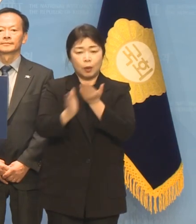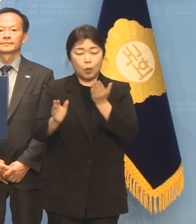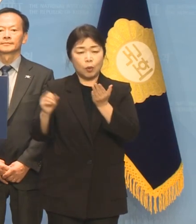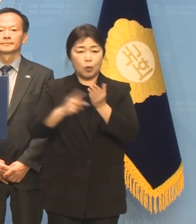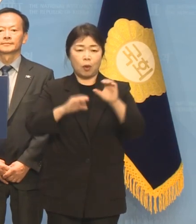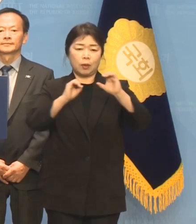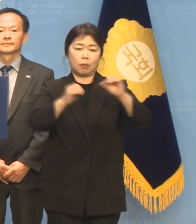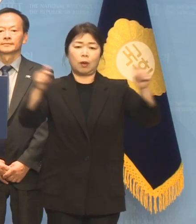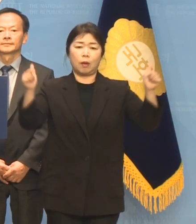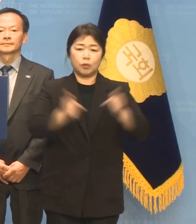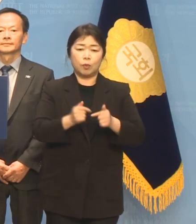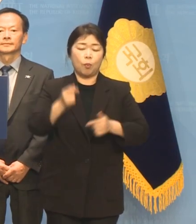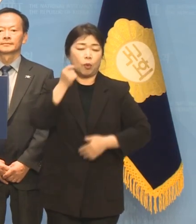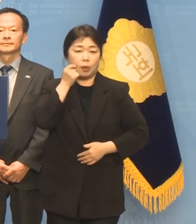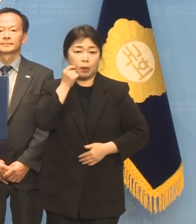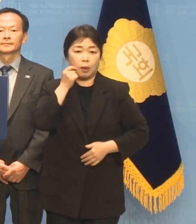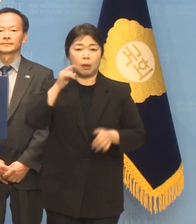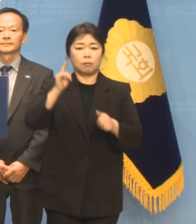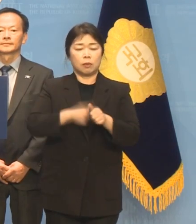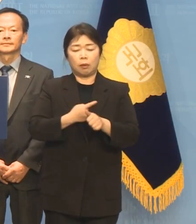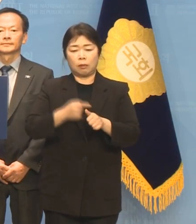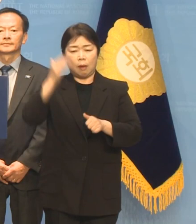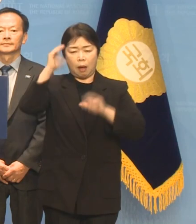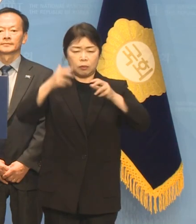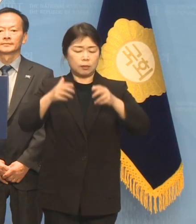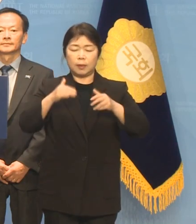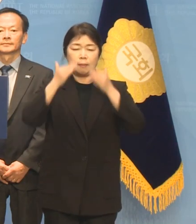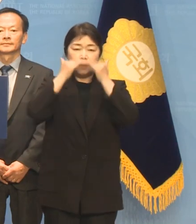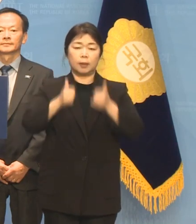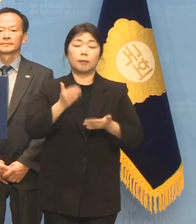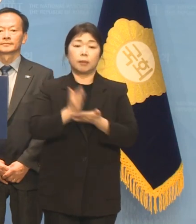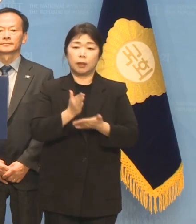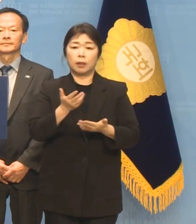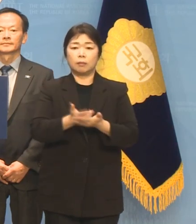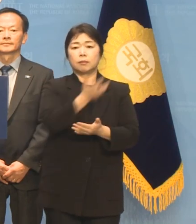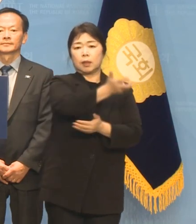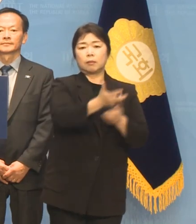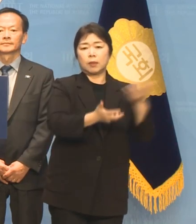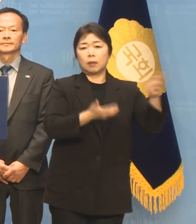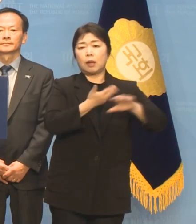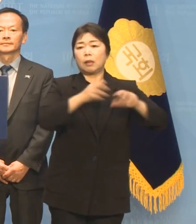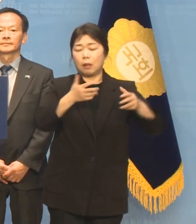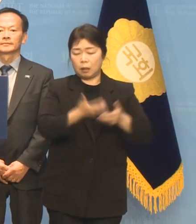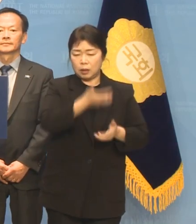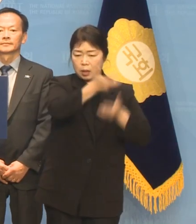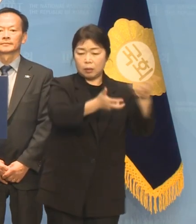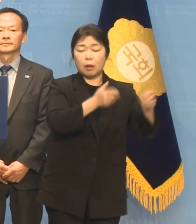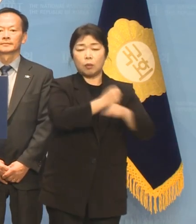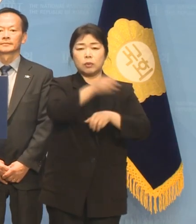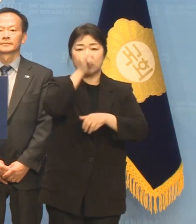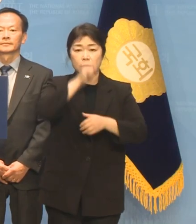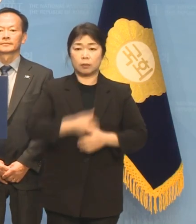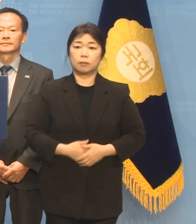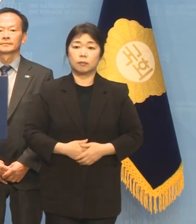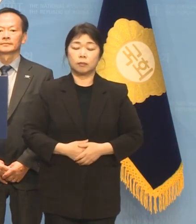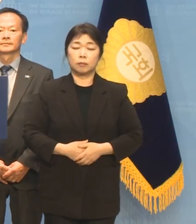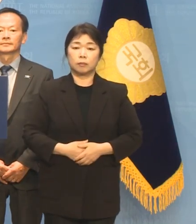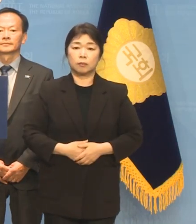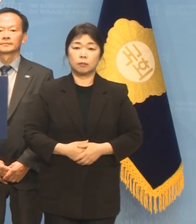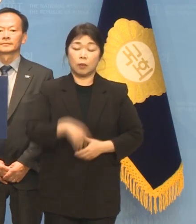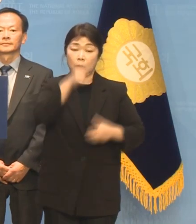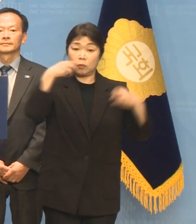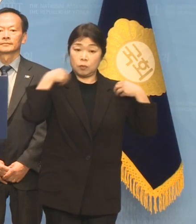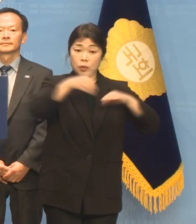빠르게 해외로 이전하고 있습니다 정부가 야심차게 추진하는 용인 반도체 클러스터는